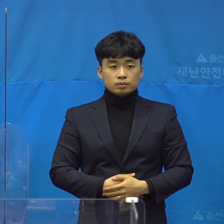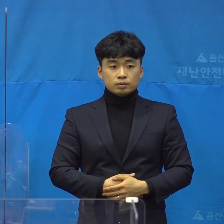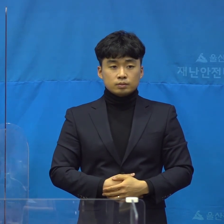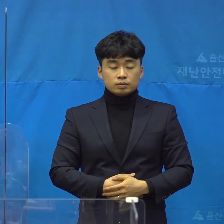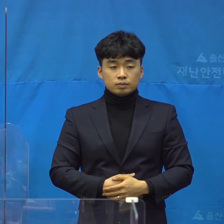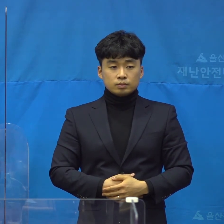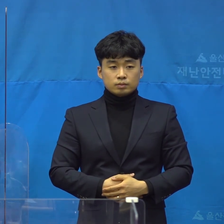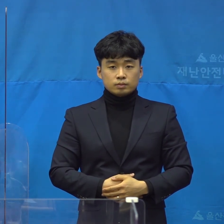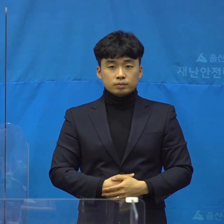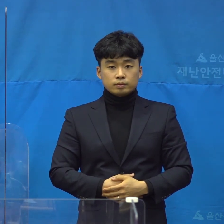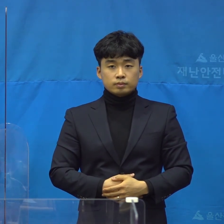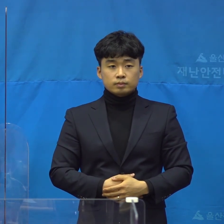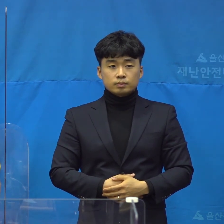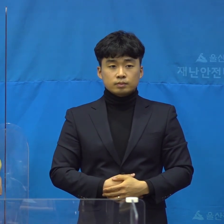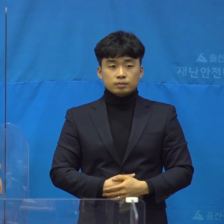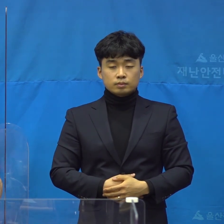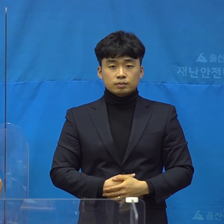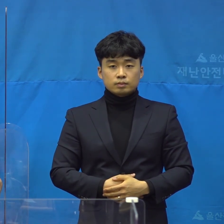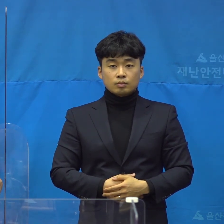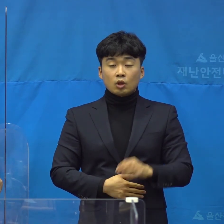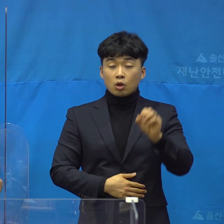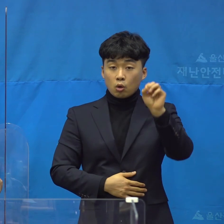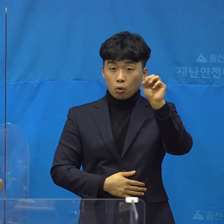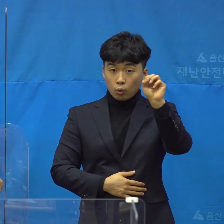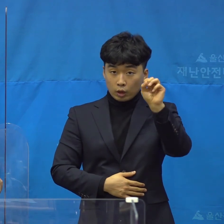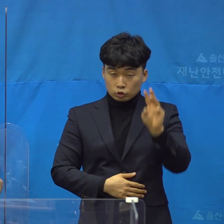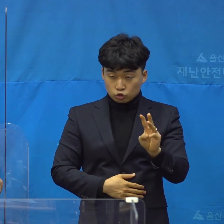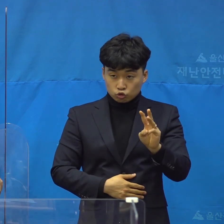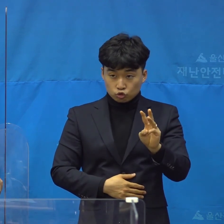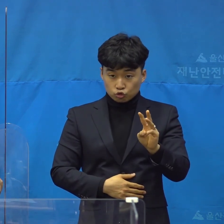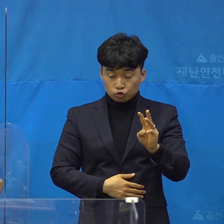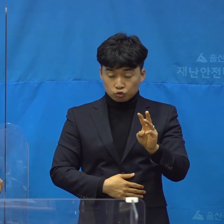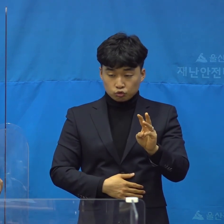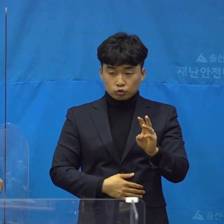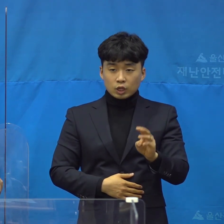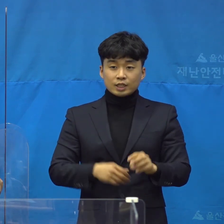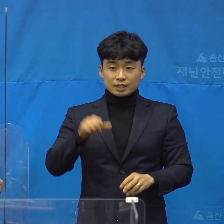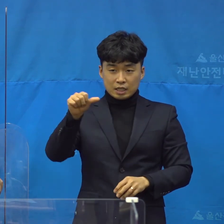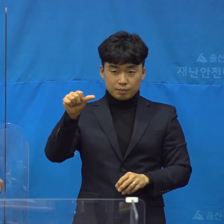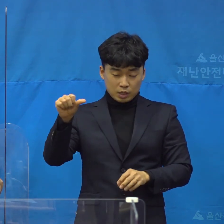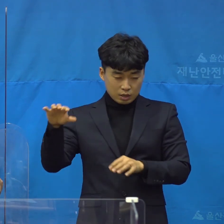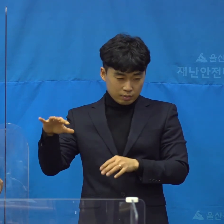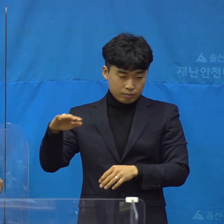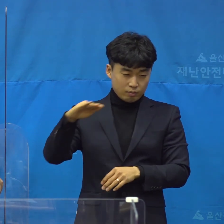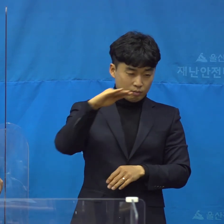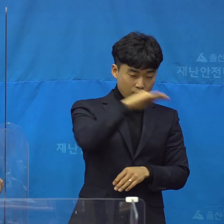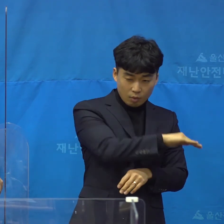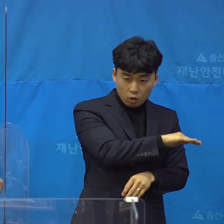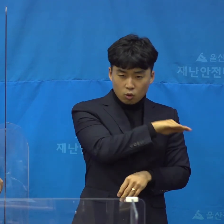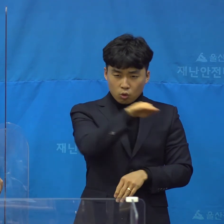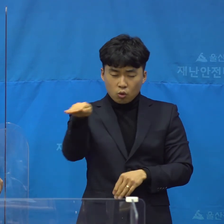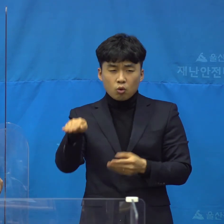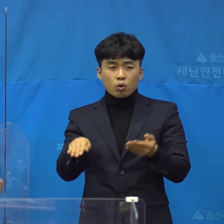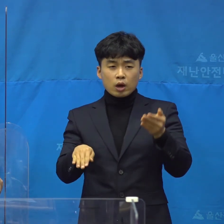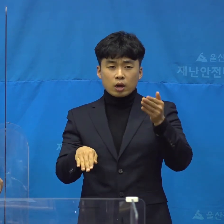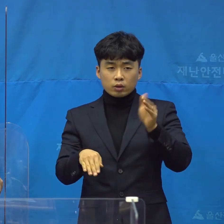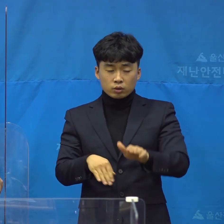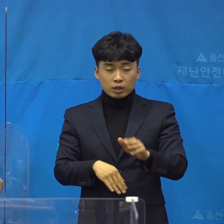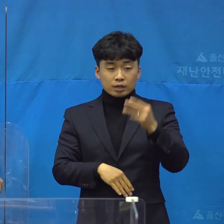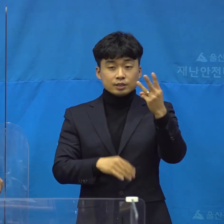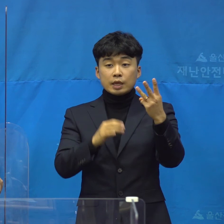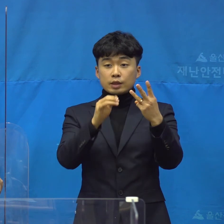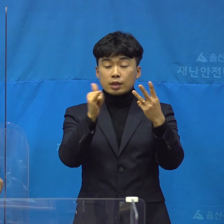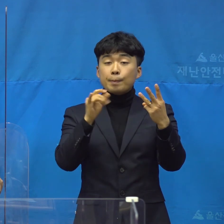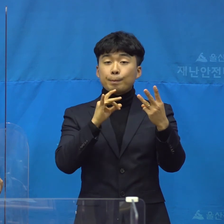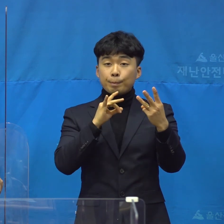울산의 장다운 기자라고 하는데요. 그 광주 아버지 자차로 다섯 명이 갔다 왔다고 하는데, 그럼 세 분만 거기 방문을